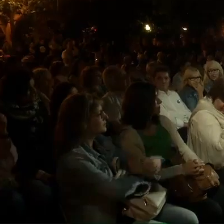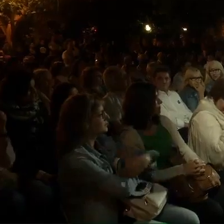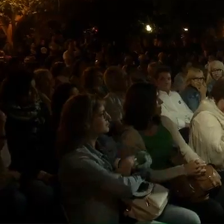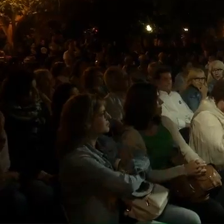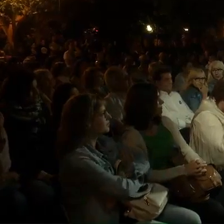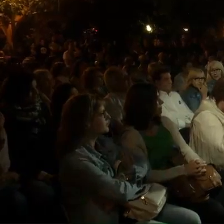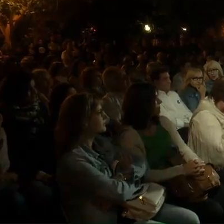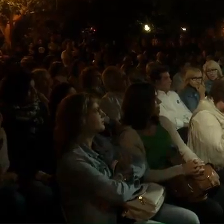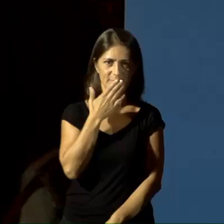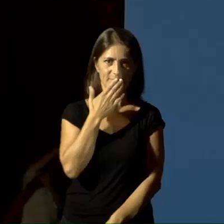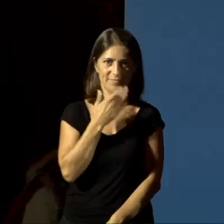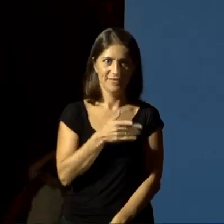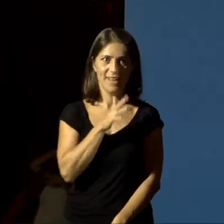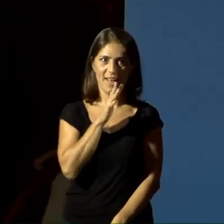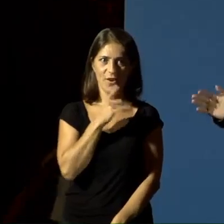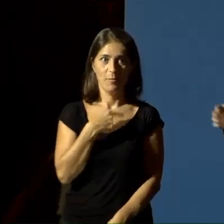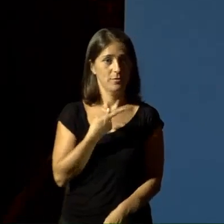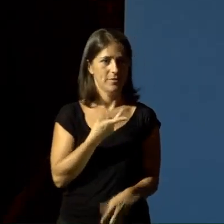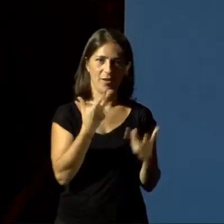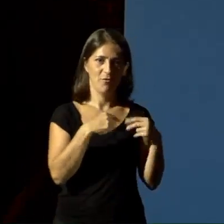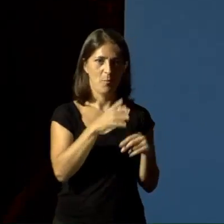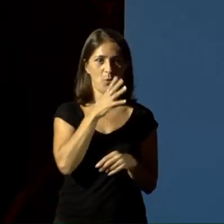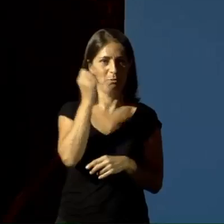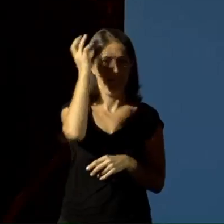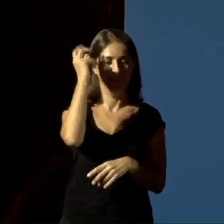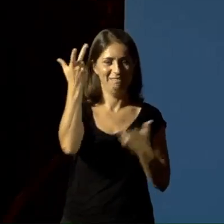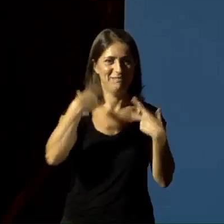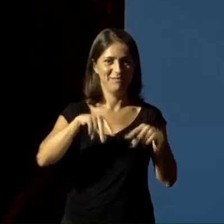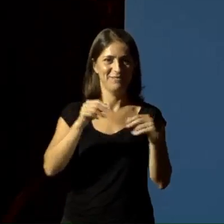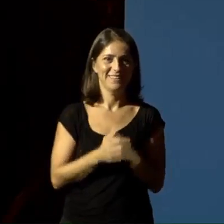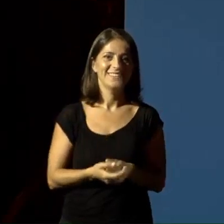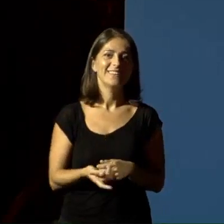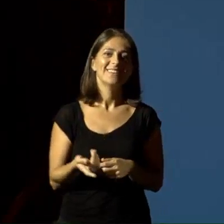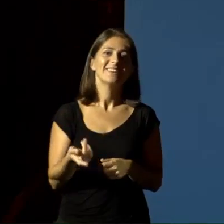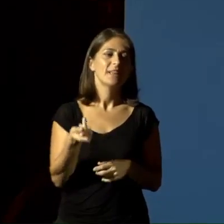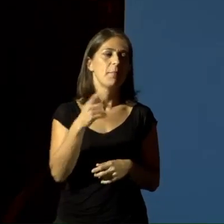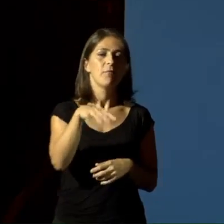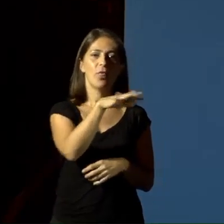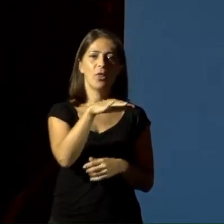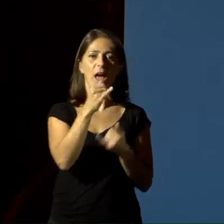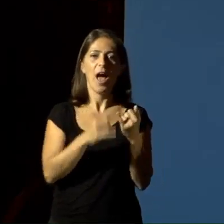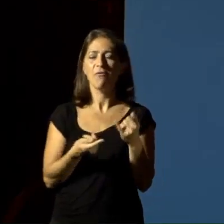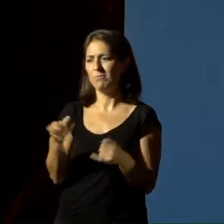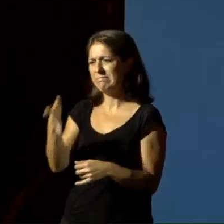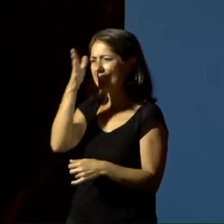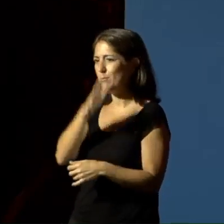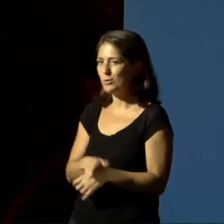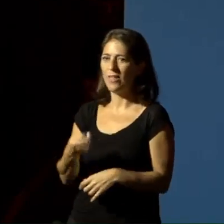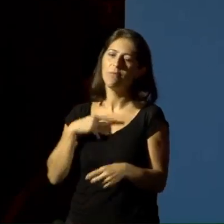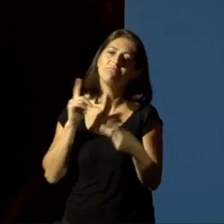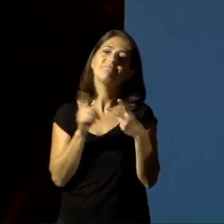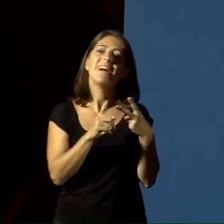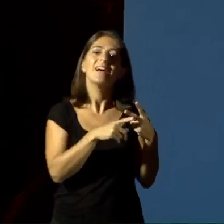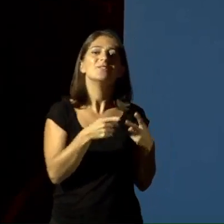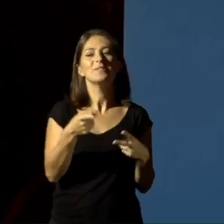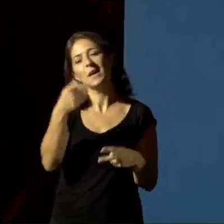Mirad, vamos a acelerar a esmorga que se non se acaba o mitin. Ruta dos Fornos, Algímiro Marmontes. Churrería, José